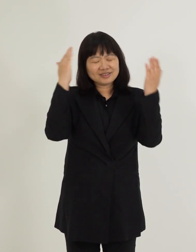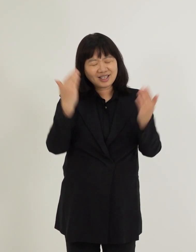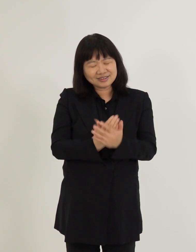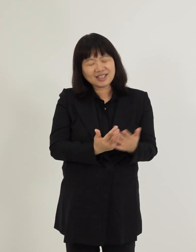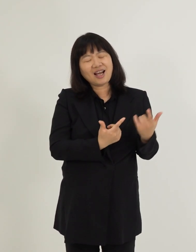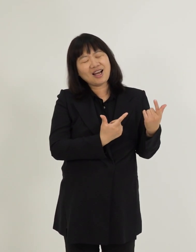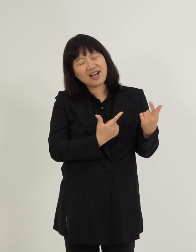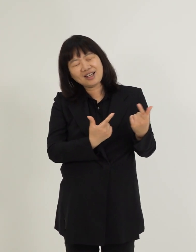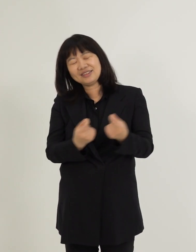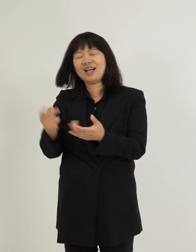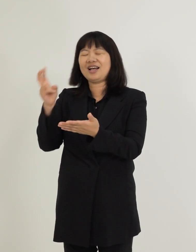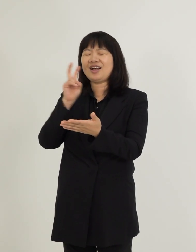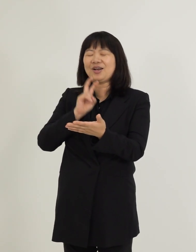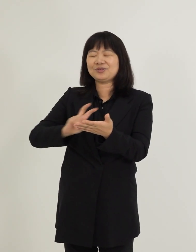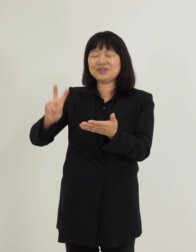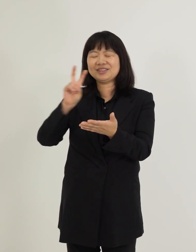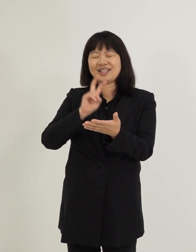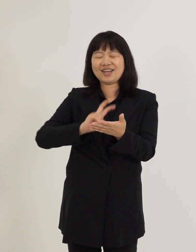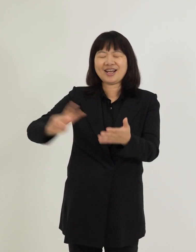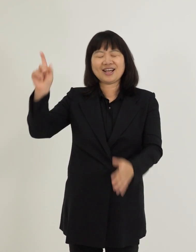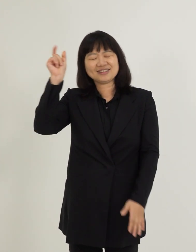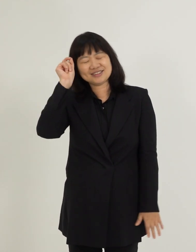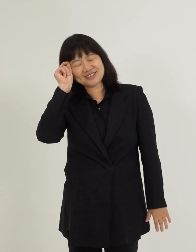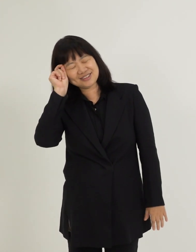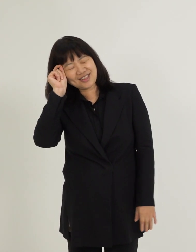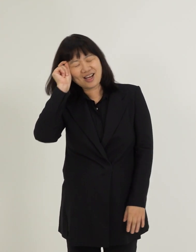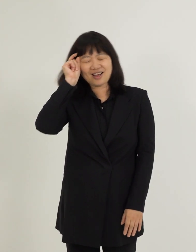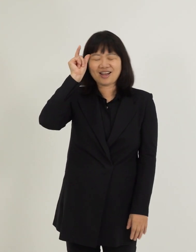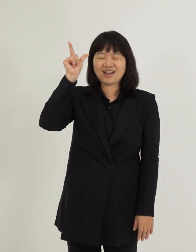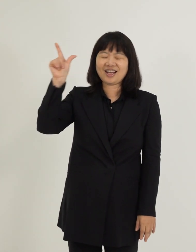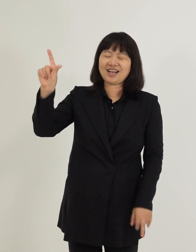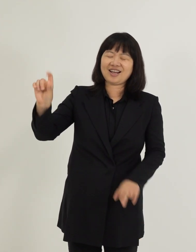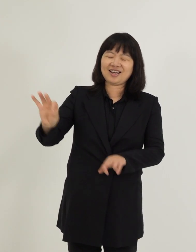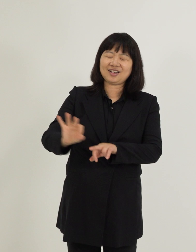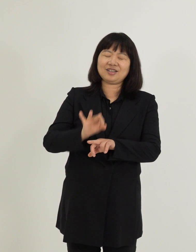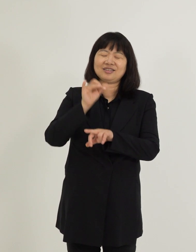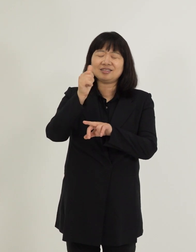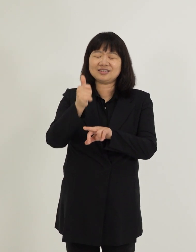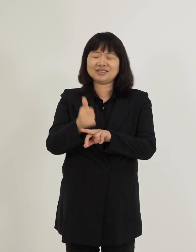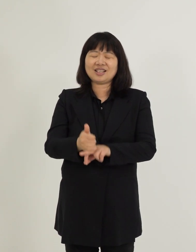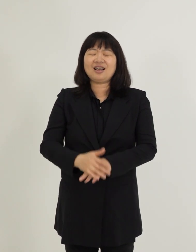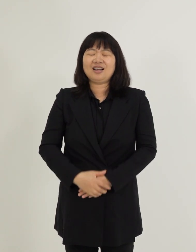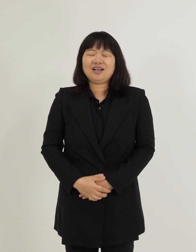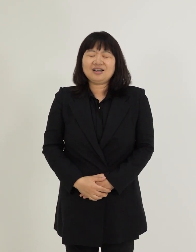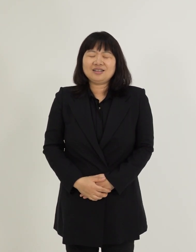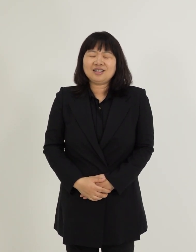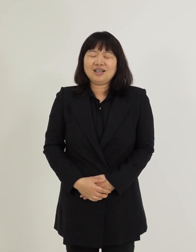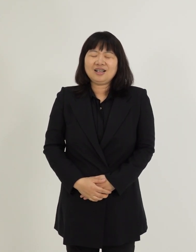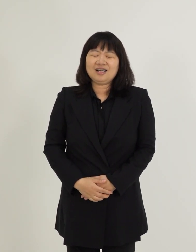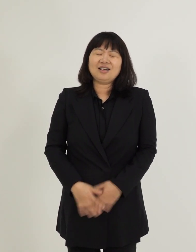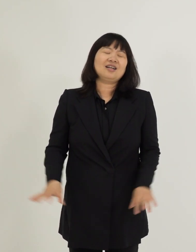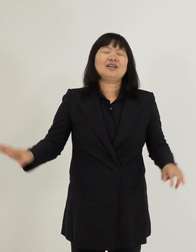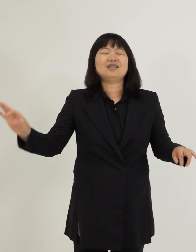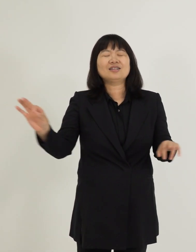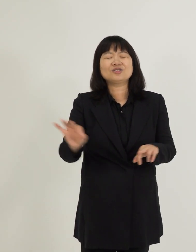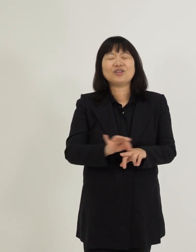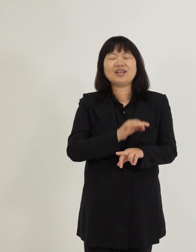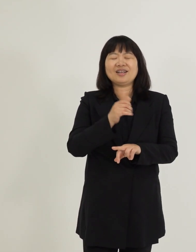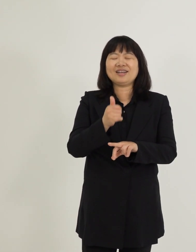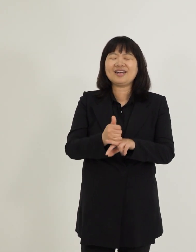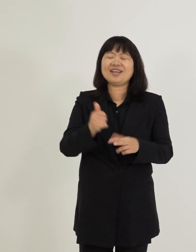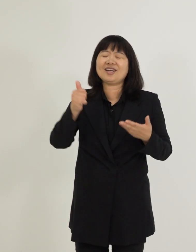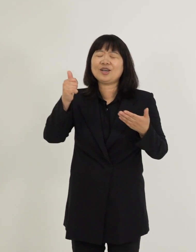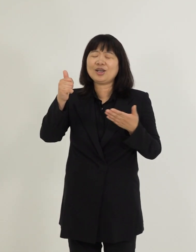왕이라. 다 찬양 왕께 만세! 왕